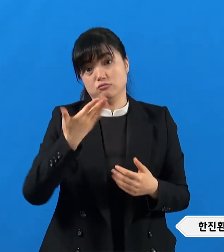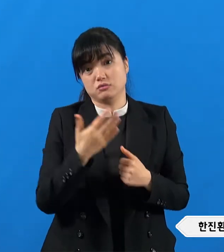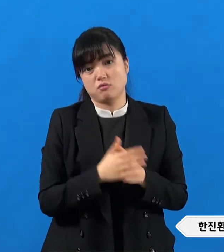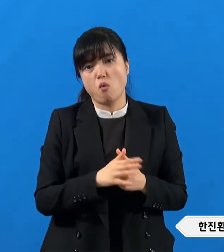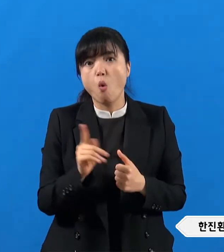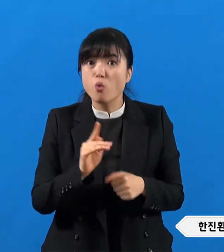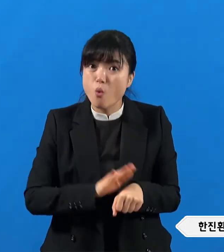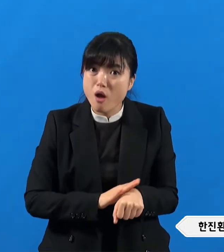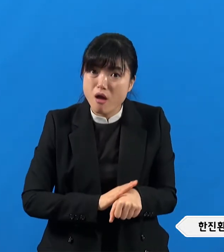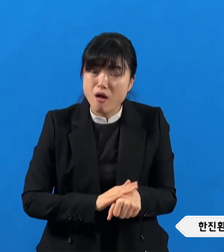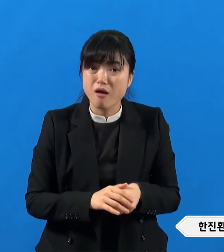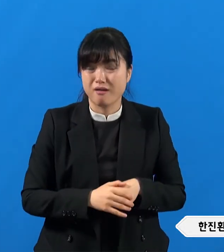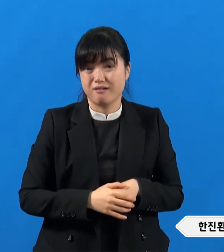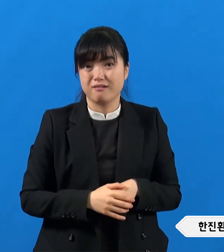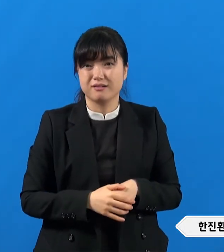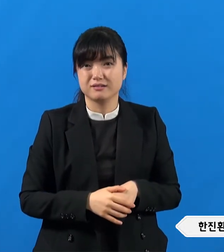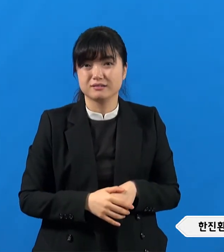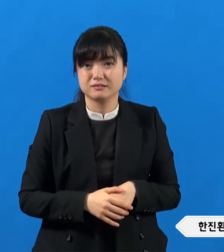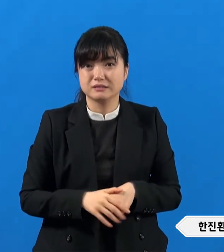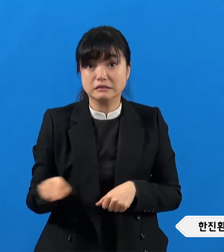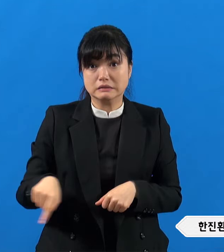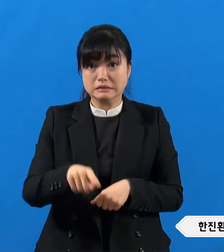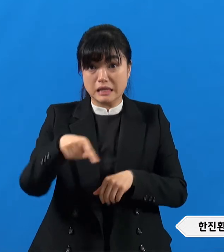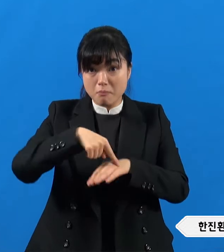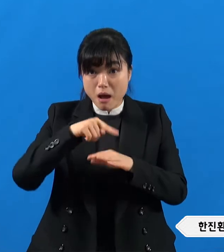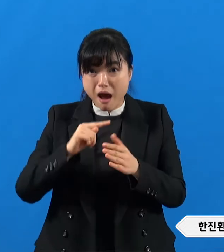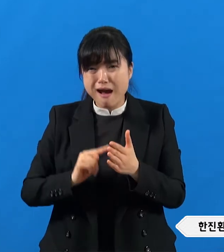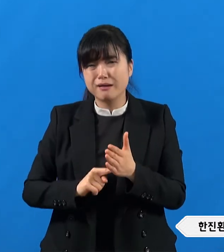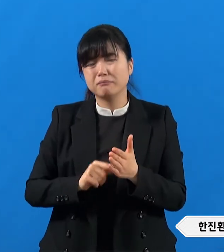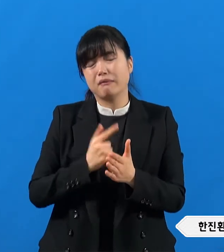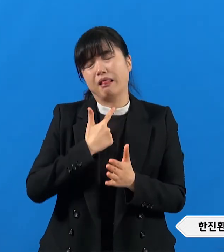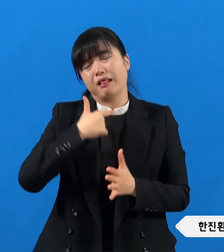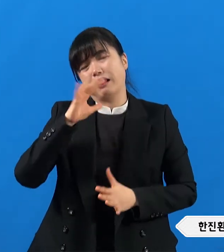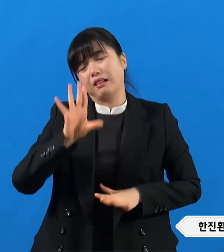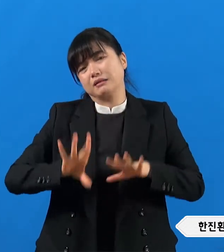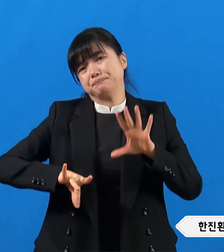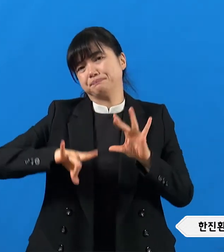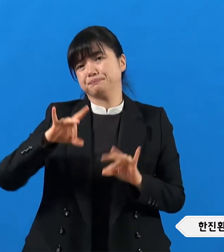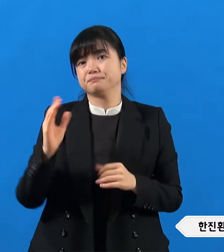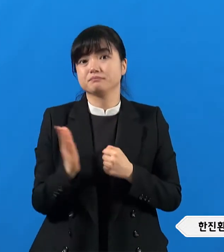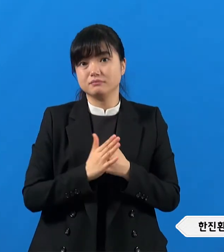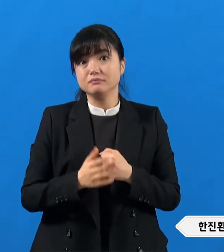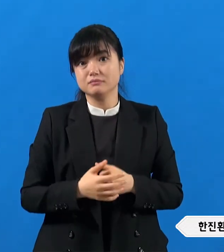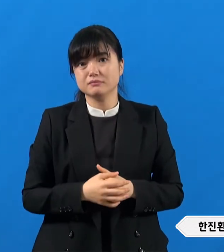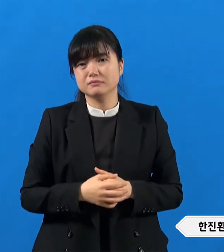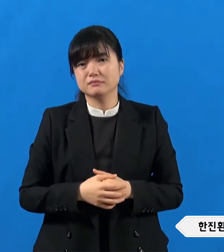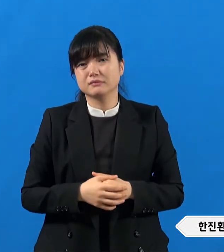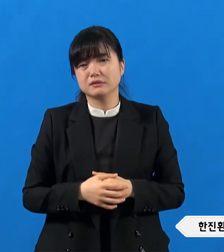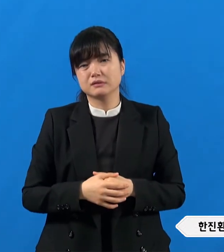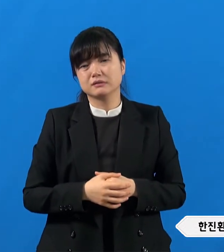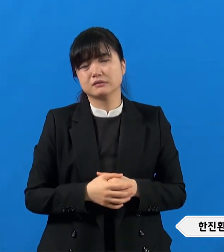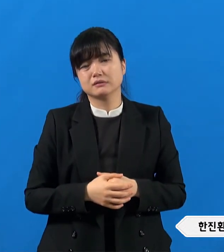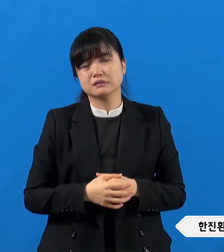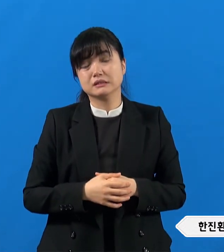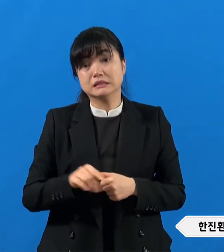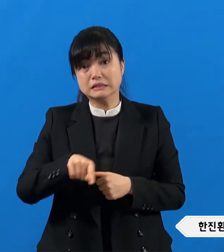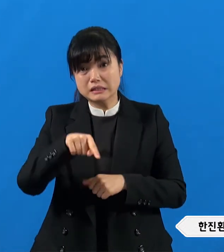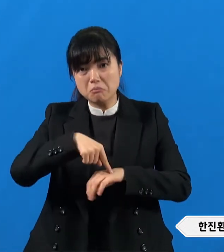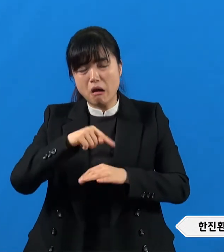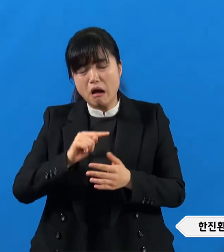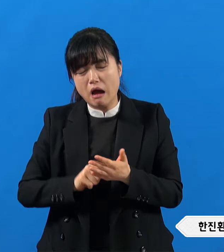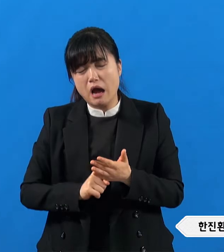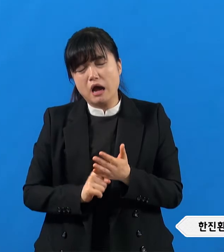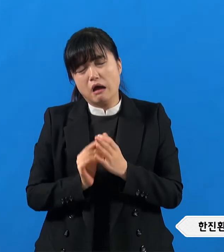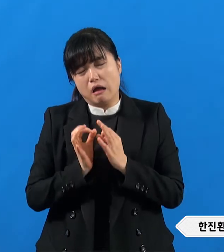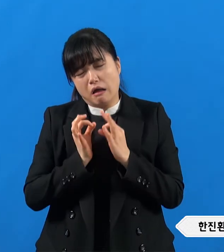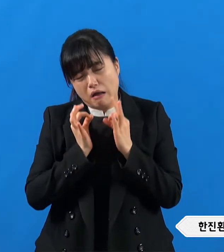어째서요? 그들의 마음이 갈급했기 때문입니다. 그들의 마음이 가난하고